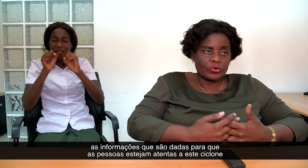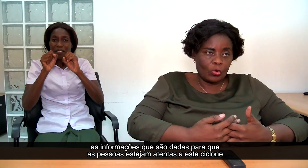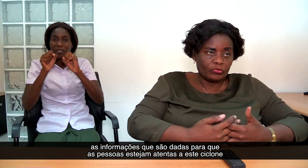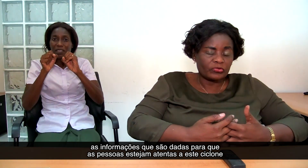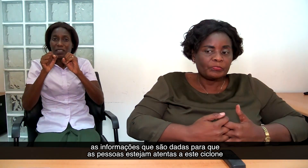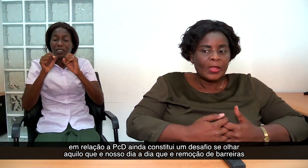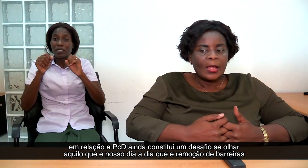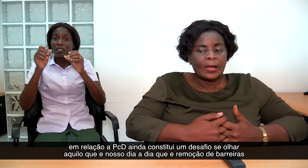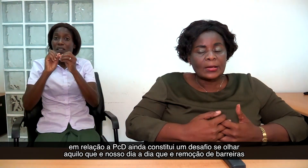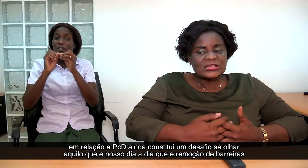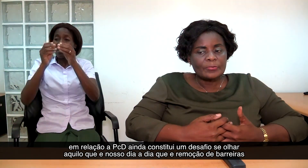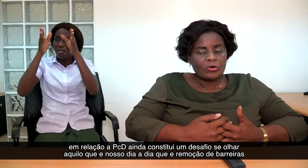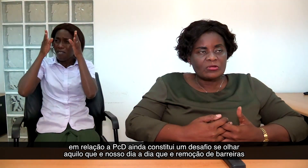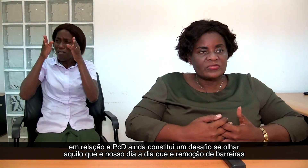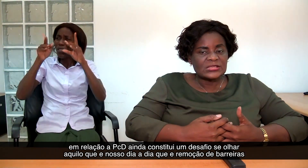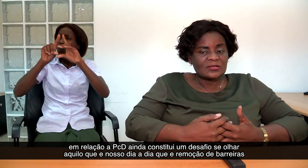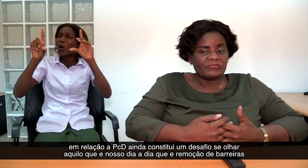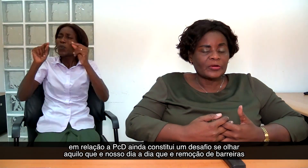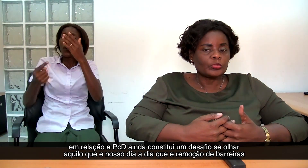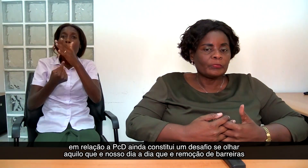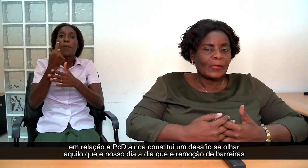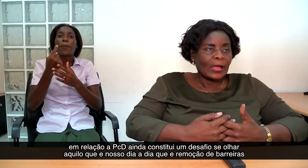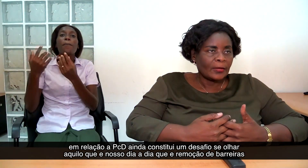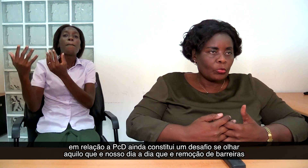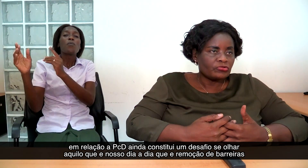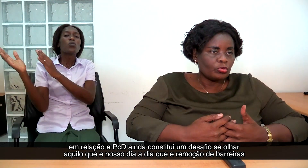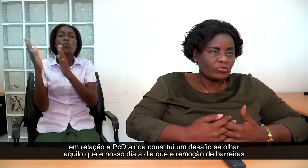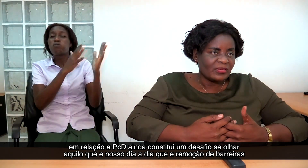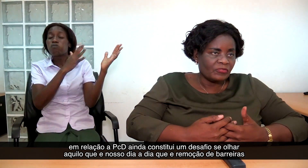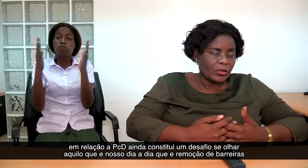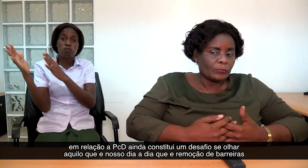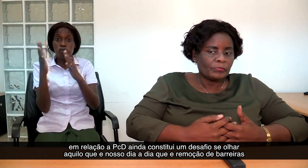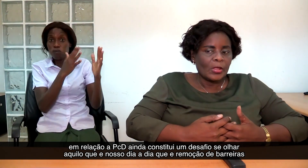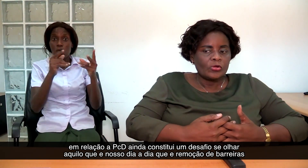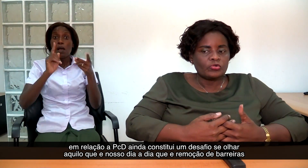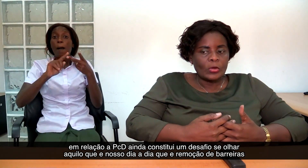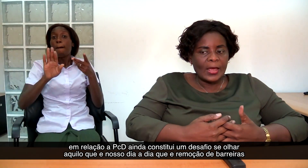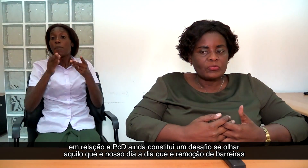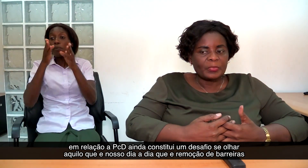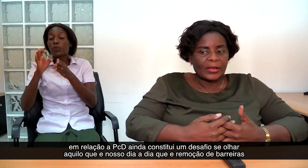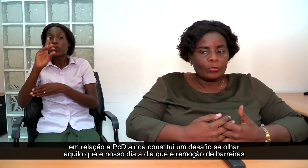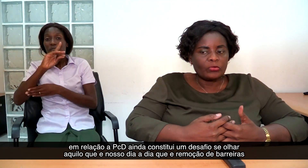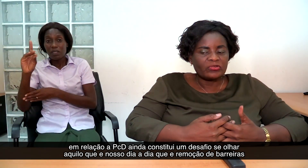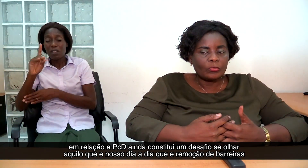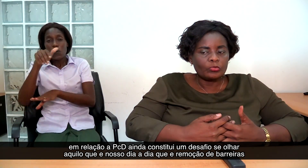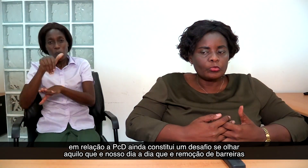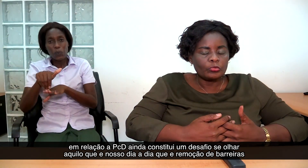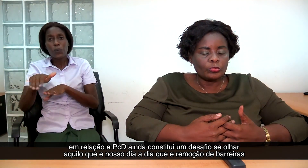estes ciclones. Em relação à pessoa com deficiência, de facto, ainda constitui um desafio se olharmos para aquilo